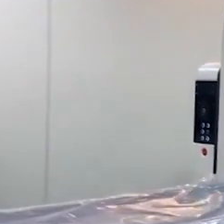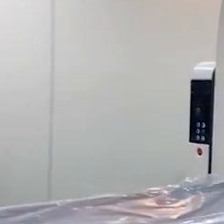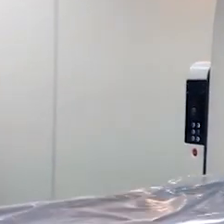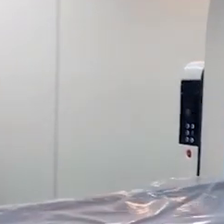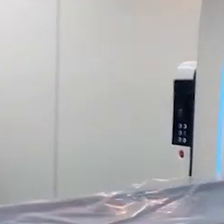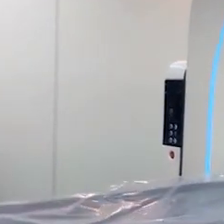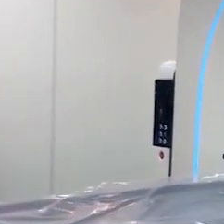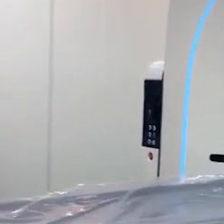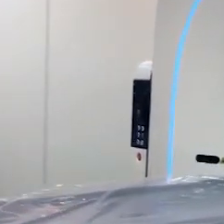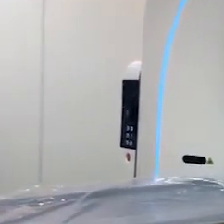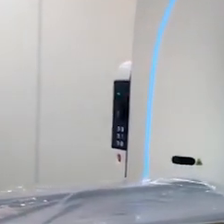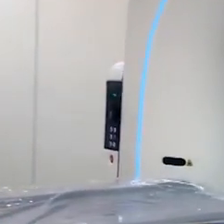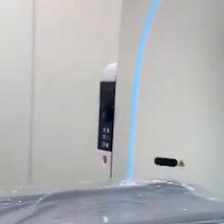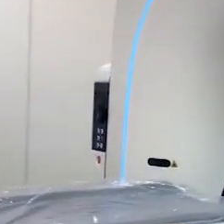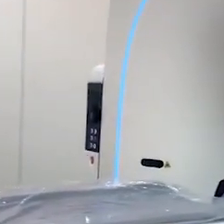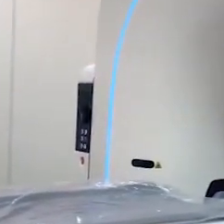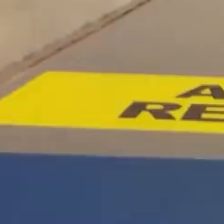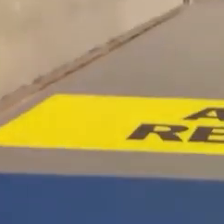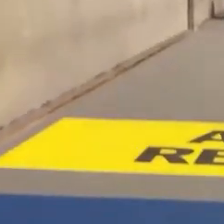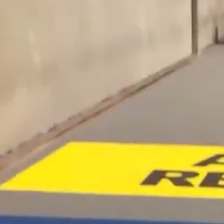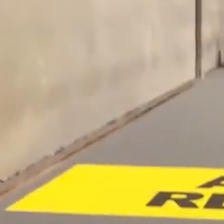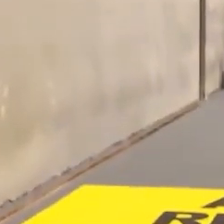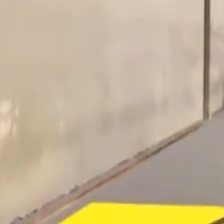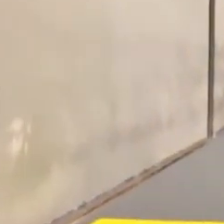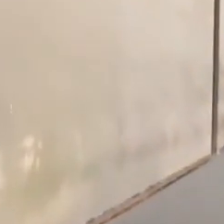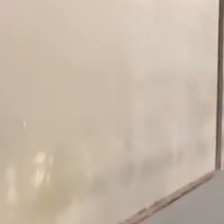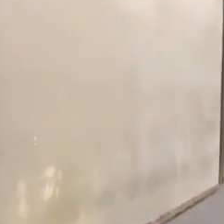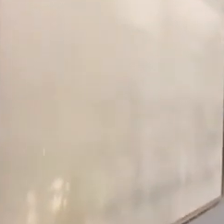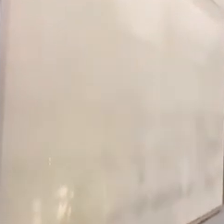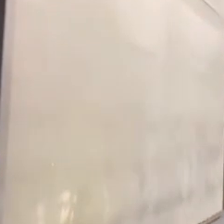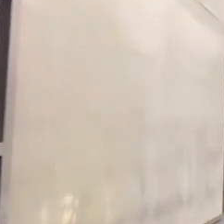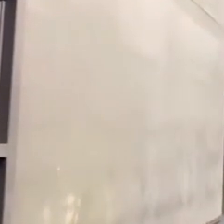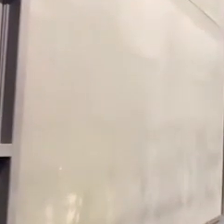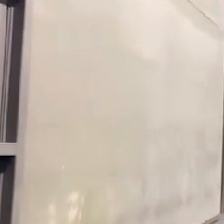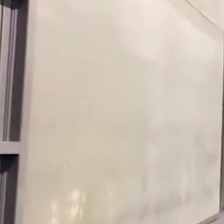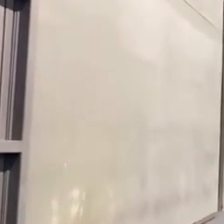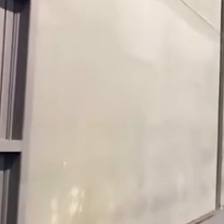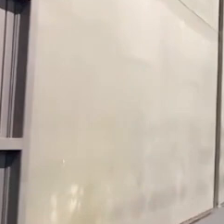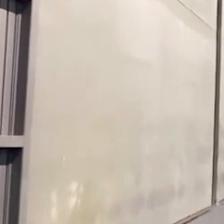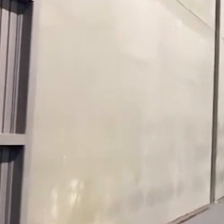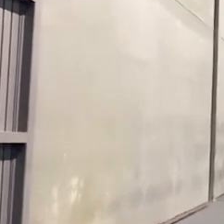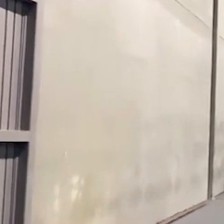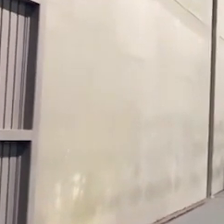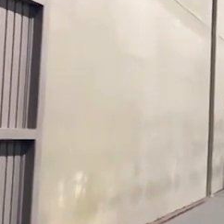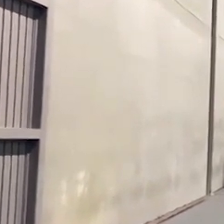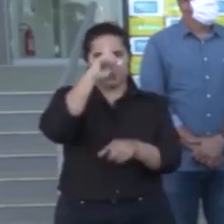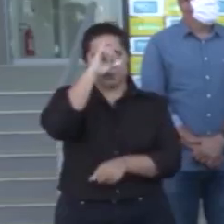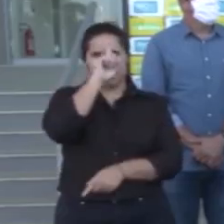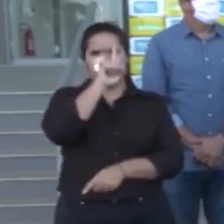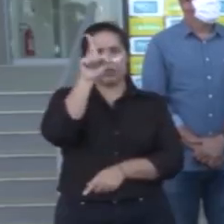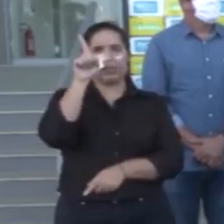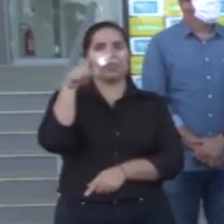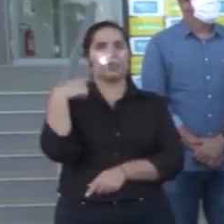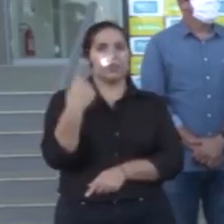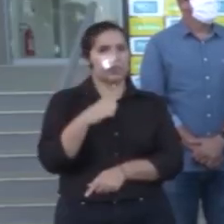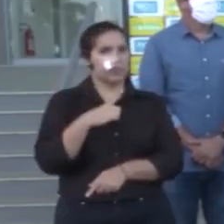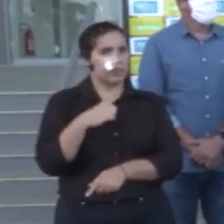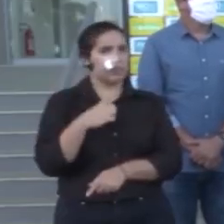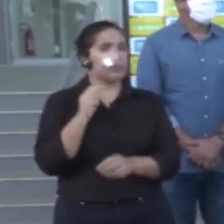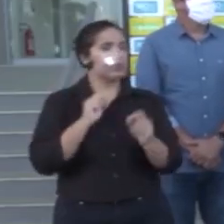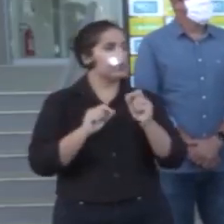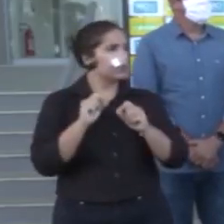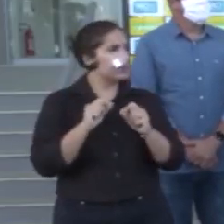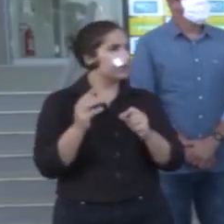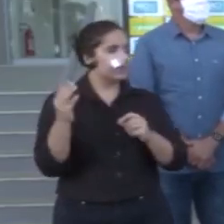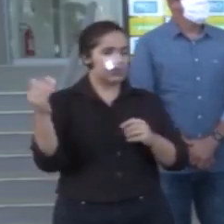cidade tem pelo menos 10.800 pessoas contaminadas e mais de 1.270 óbitos confirmados. Nós estamos num ritmo